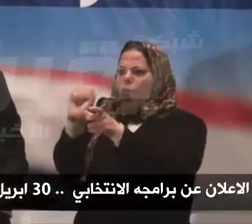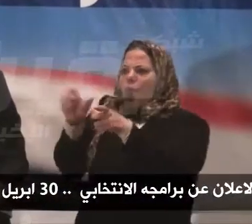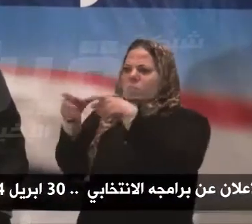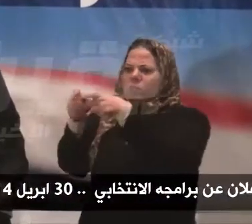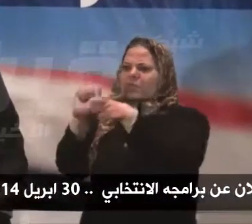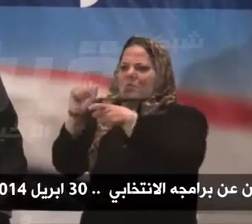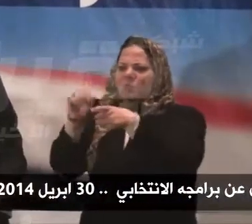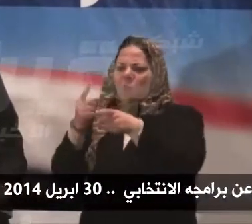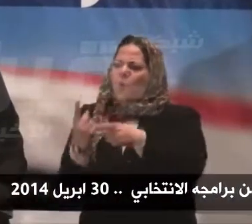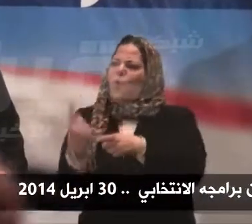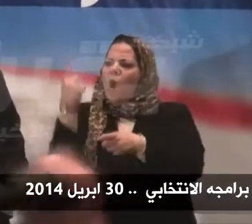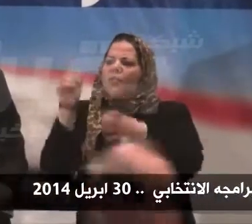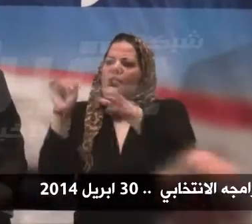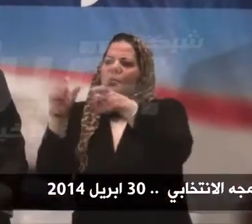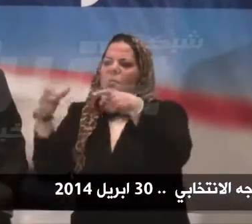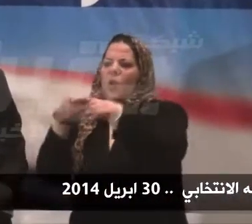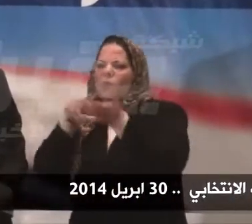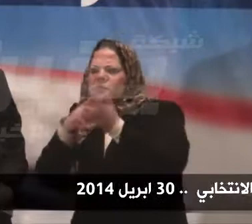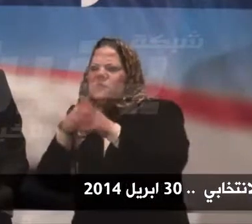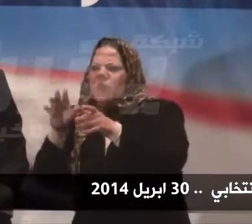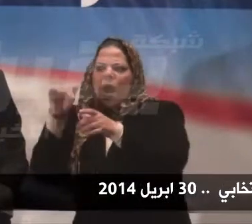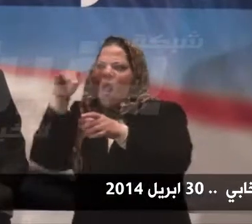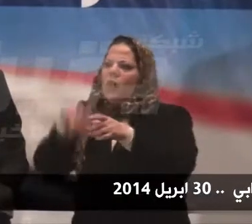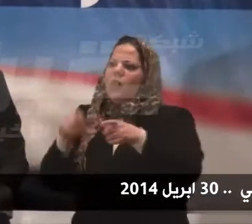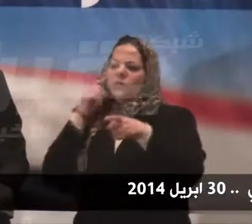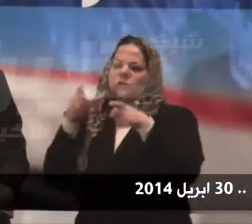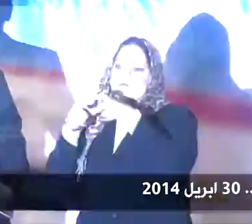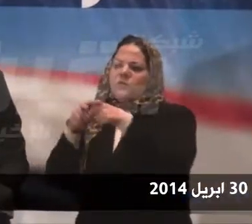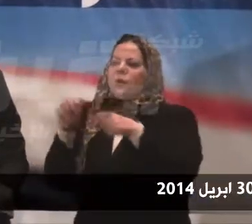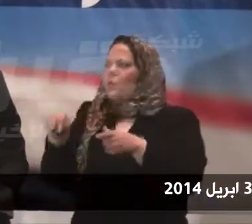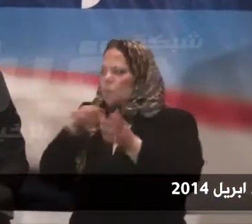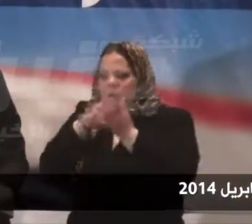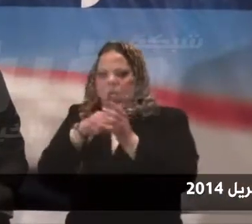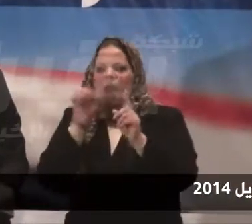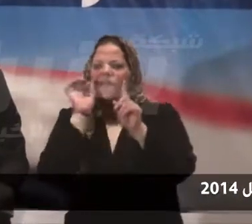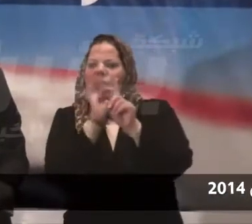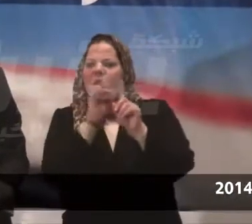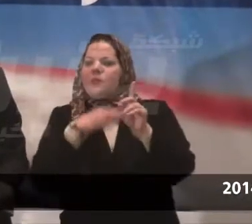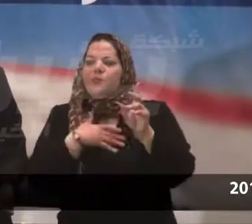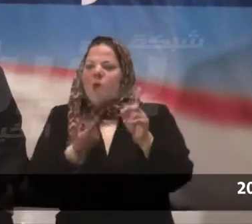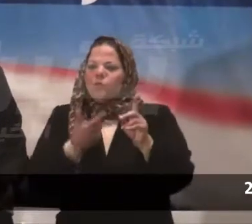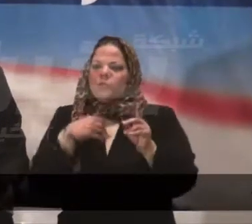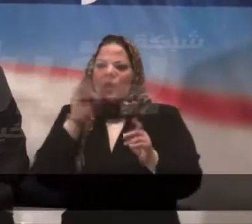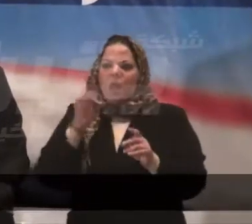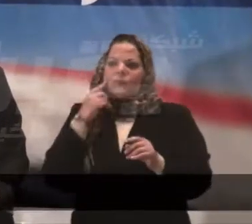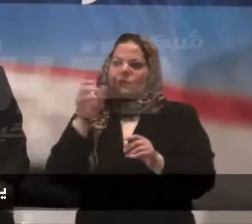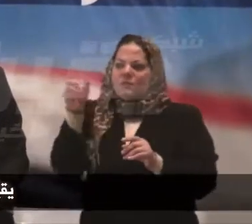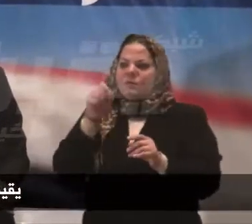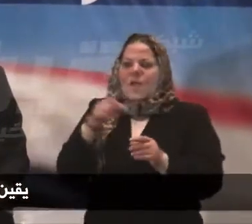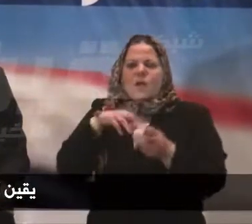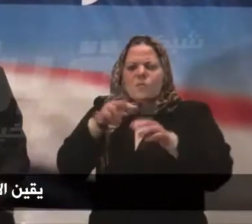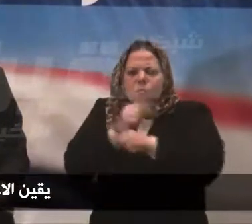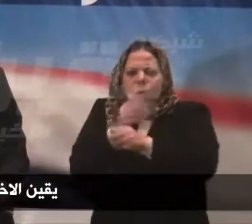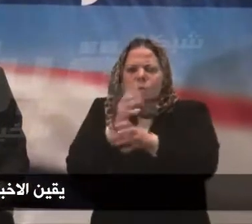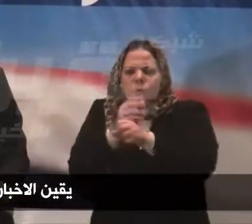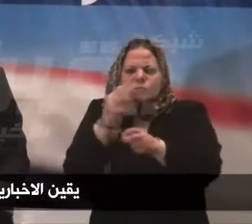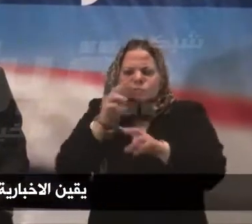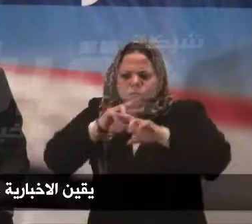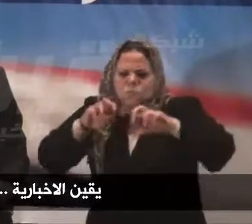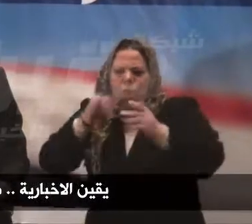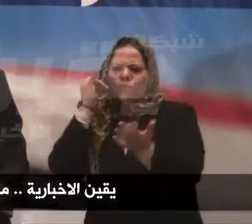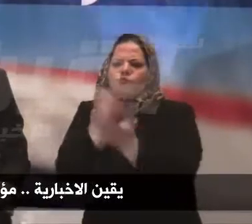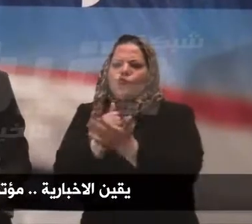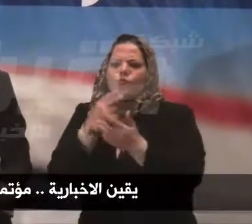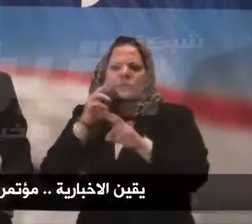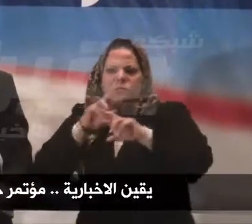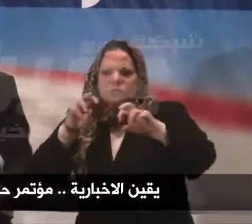شق واحد فقط، ونرى أنها لم تكن بالفاعلية المطلوبة، وبالتالي هذه الاستراتيجية هي مسؤولة بالأساس